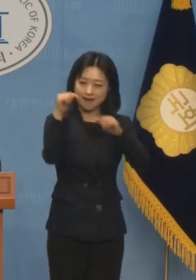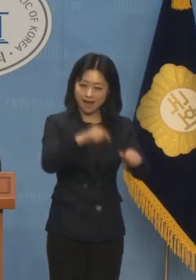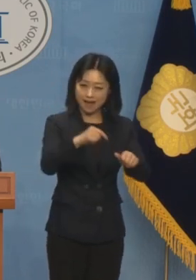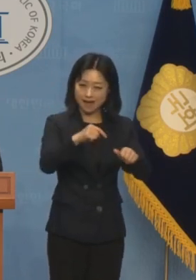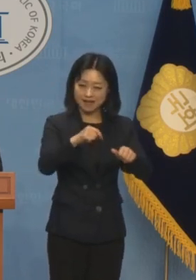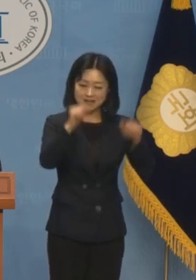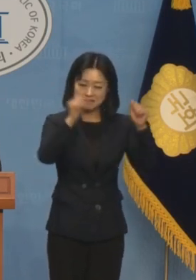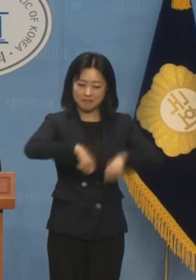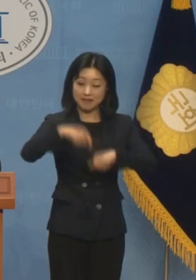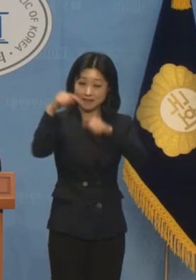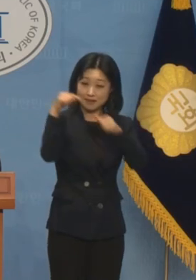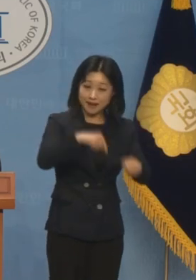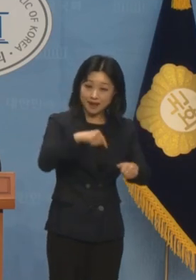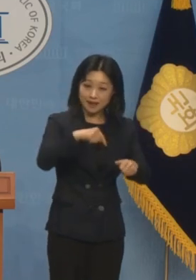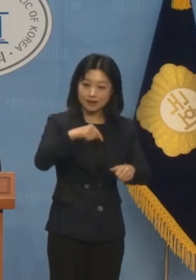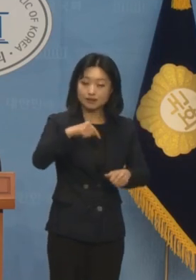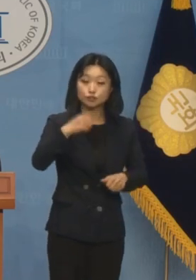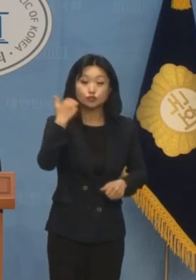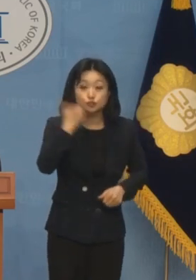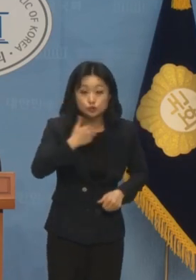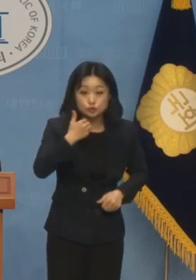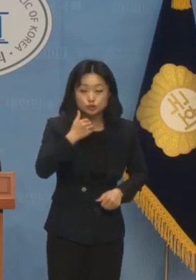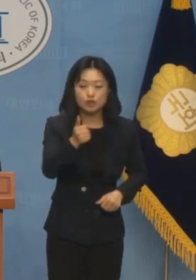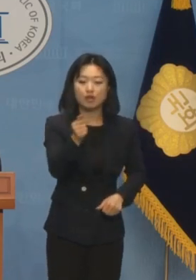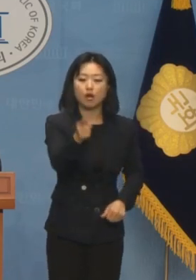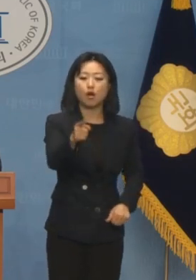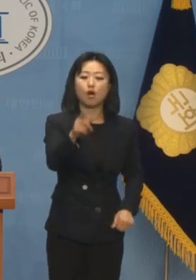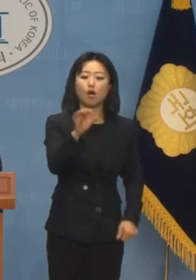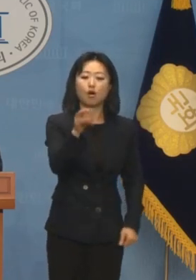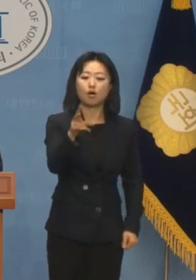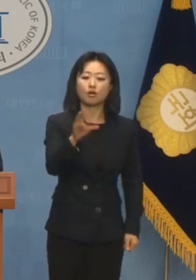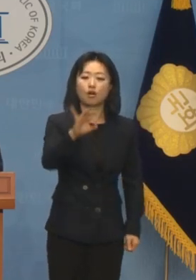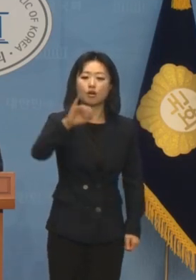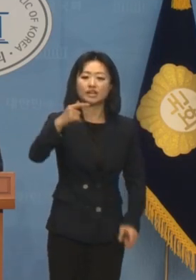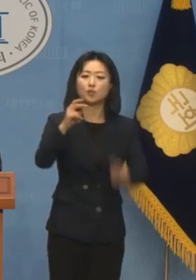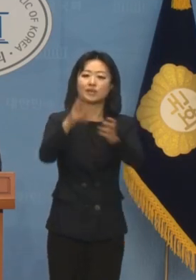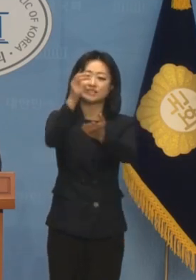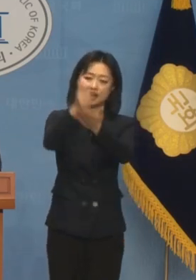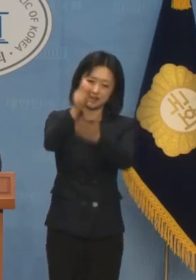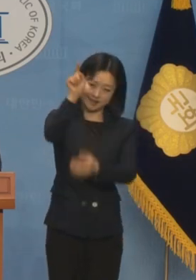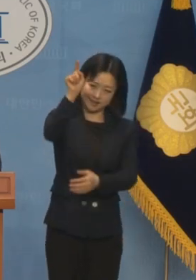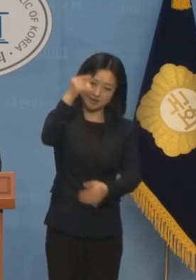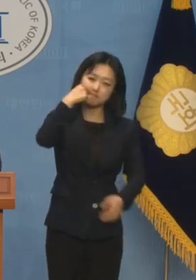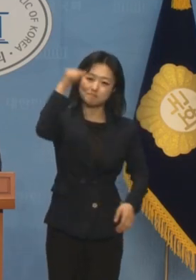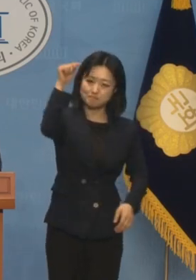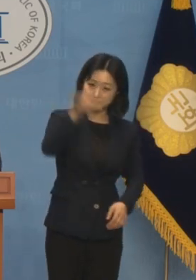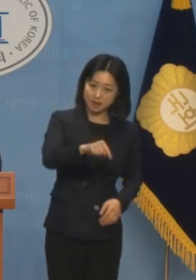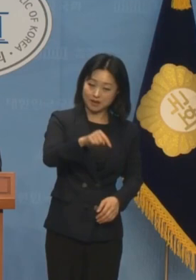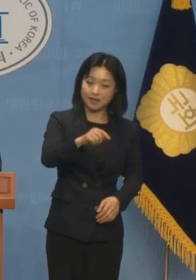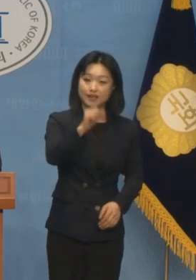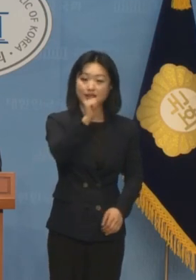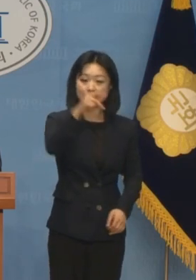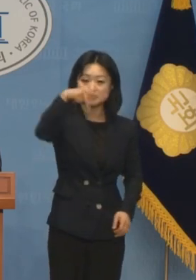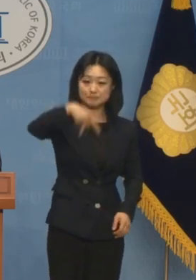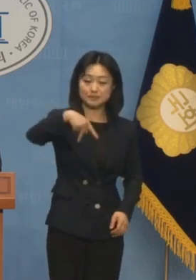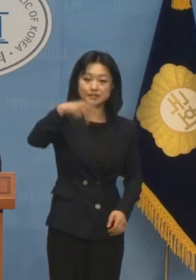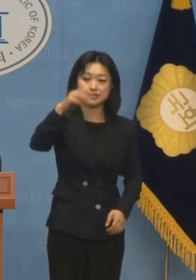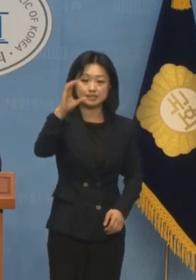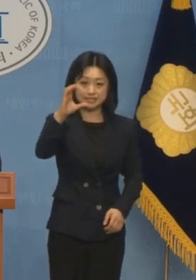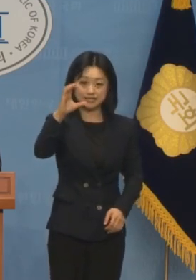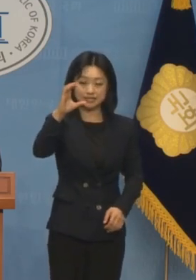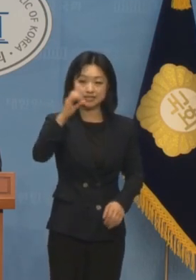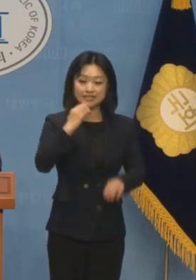공작의 최정점에 허영인 회장이 있었습니다. 이 사건은 SPC그룹이 민주노총